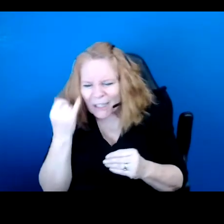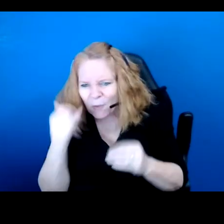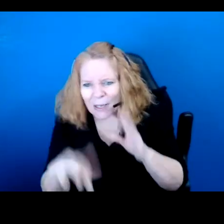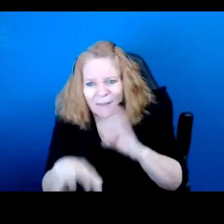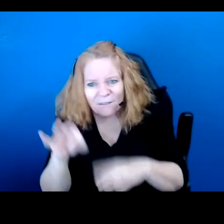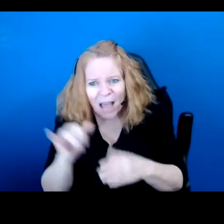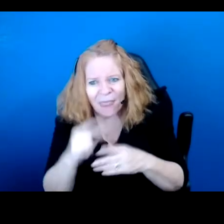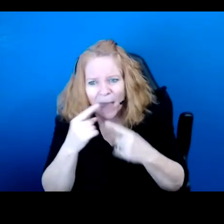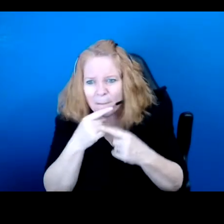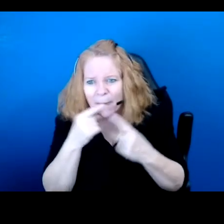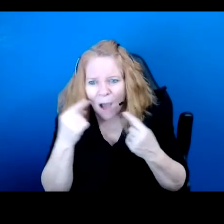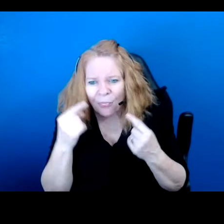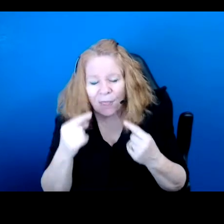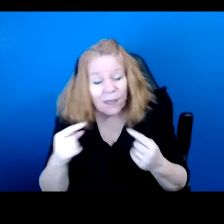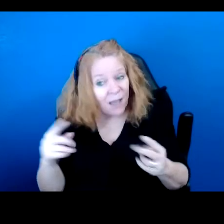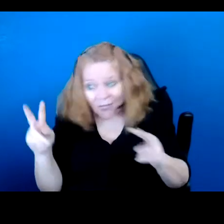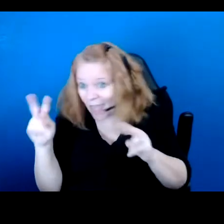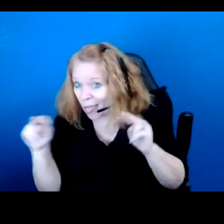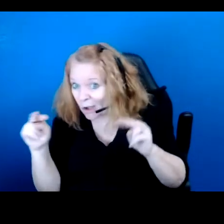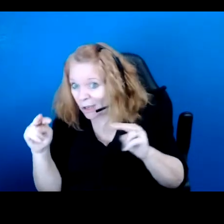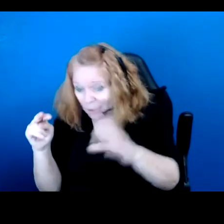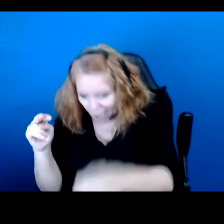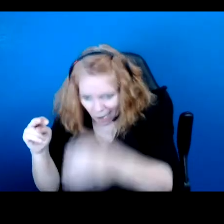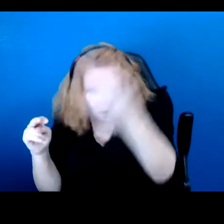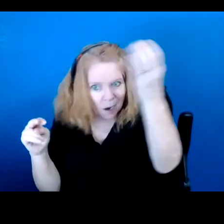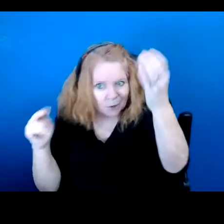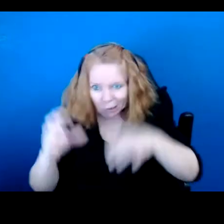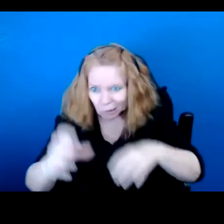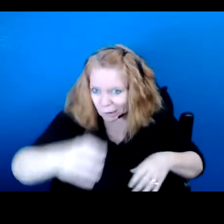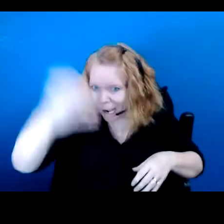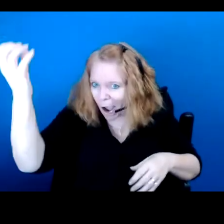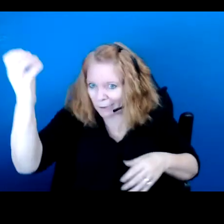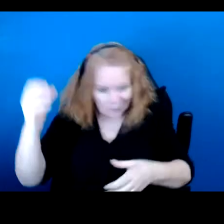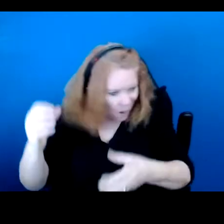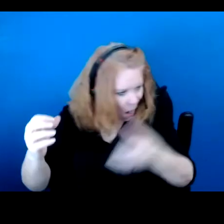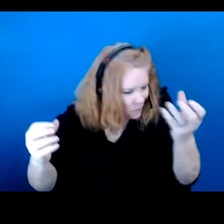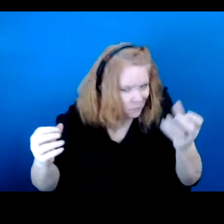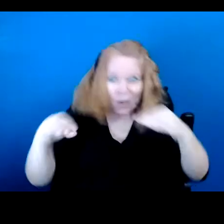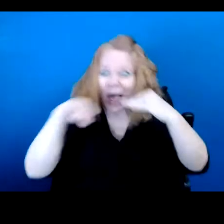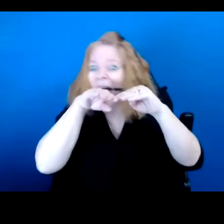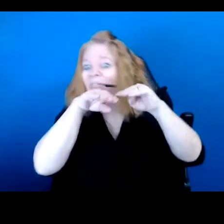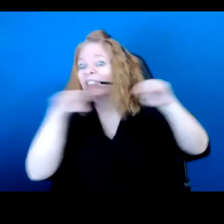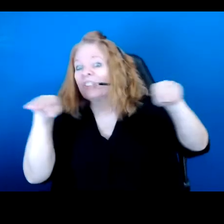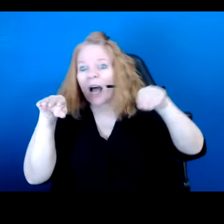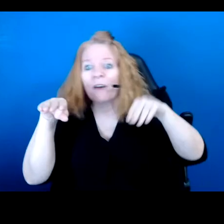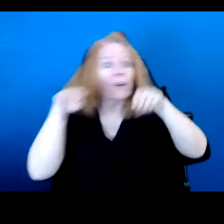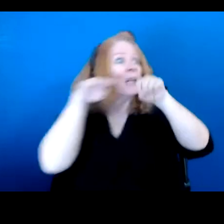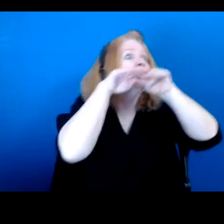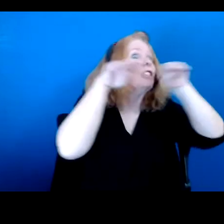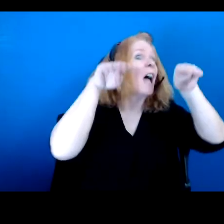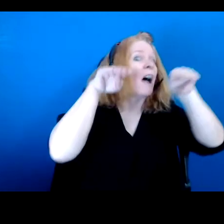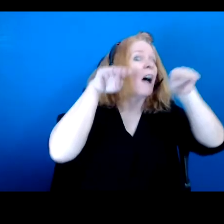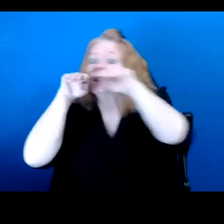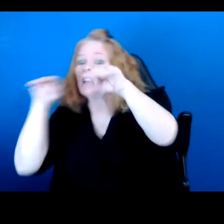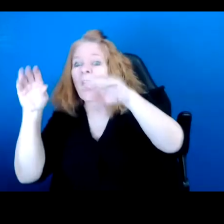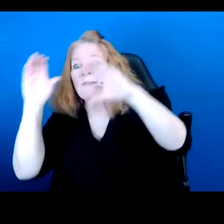martín mazapán dice fijémonos en la tienda a ver si los buscamos se buscaron por toda